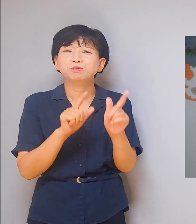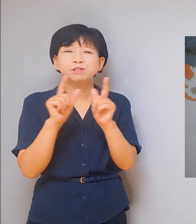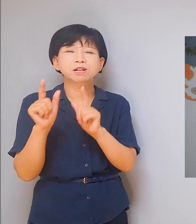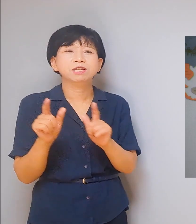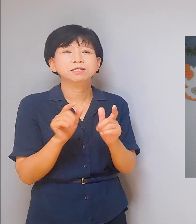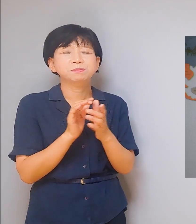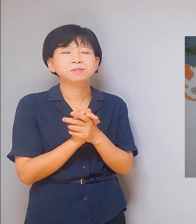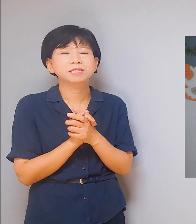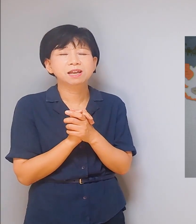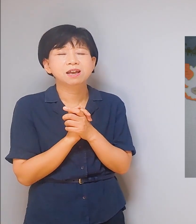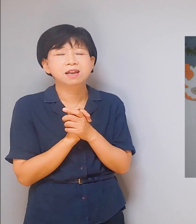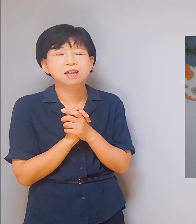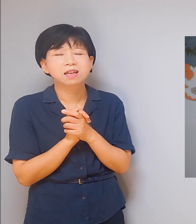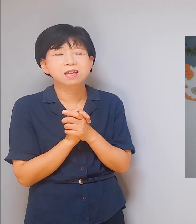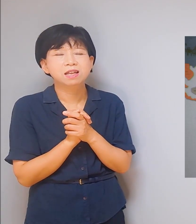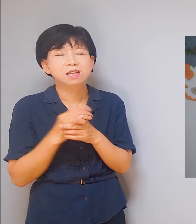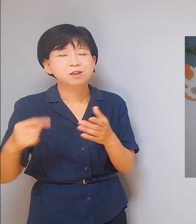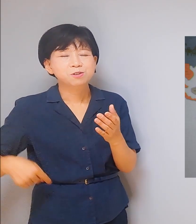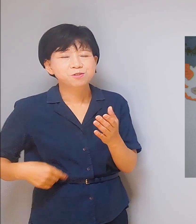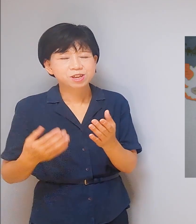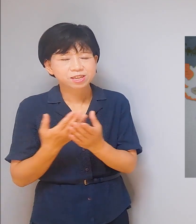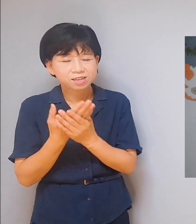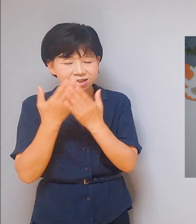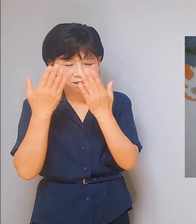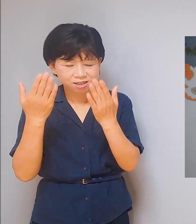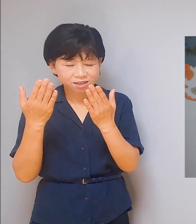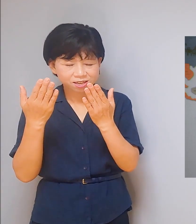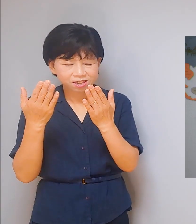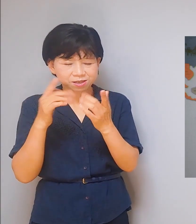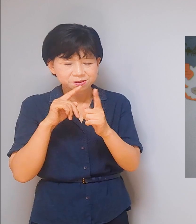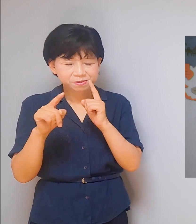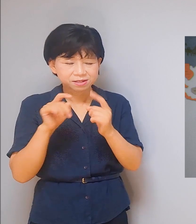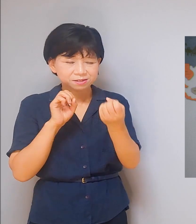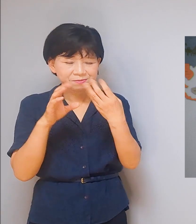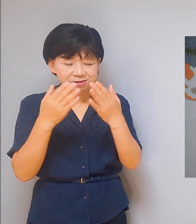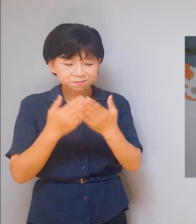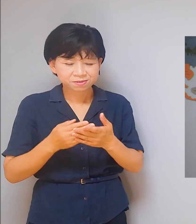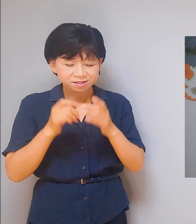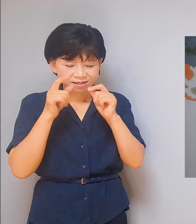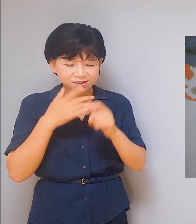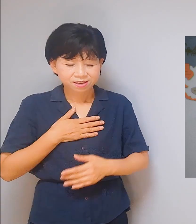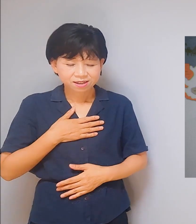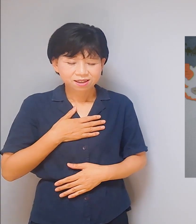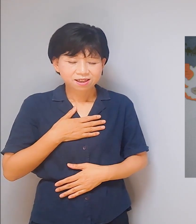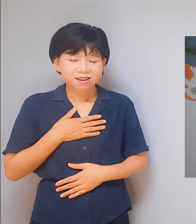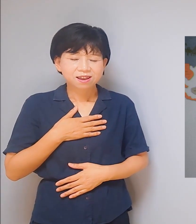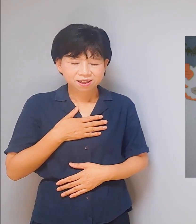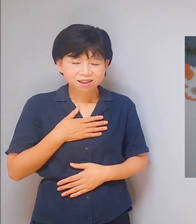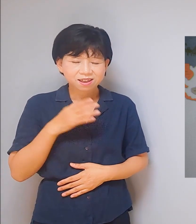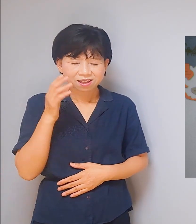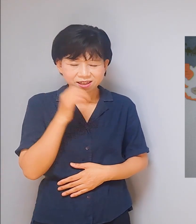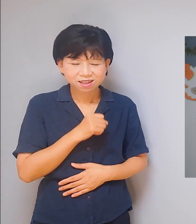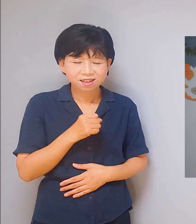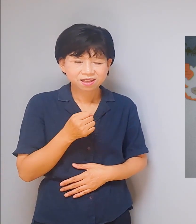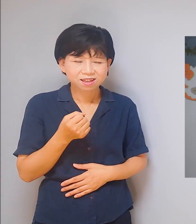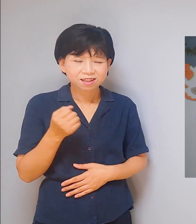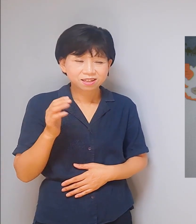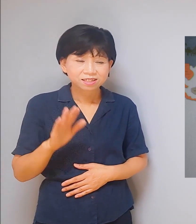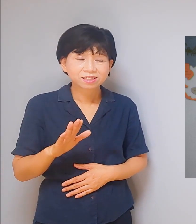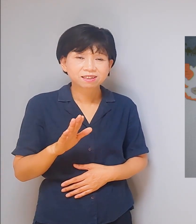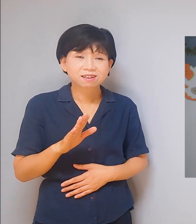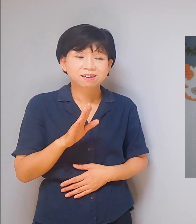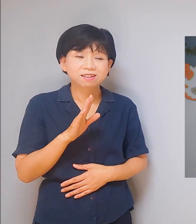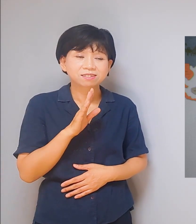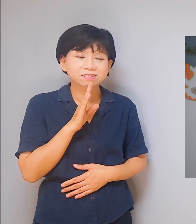살겠어요 라고 하나님 앞에 회개하고 또 말씀으로 응답받아서 깨닫고 살아가는 것처럼 보이는데 진짜